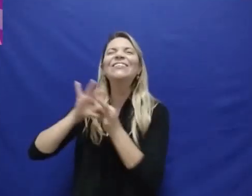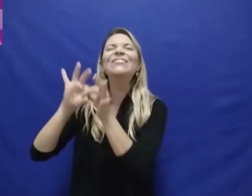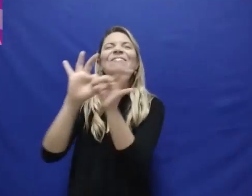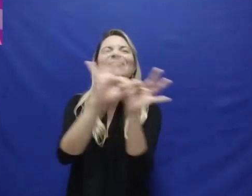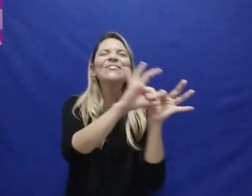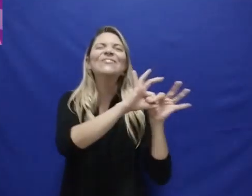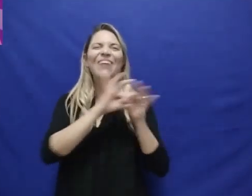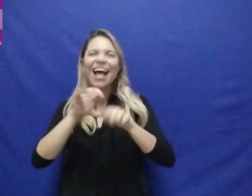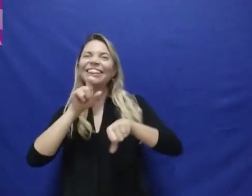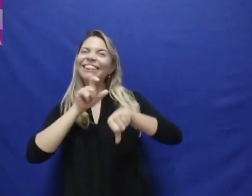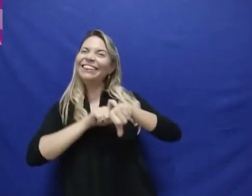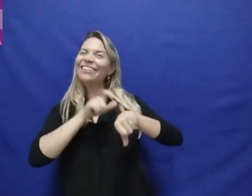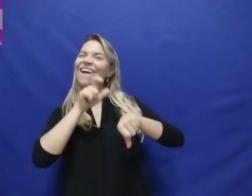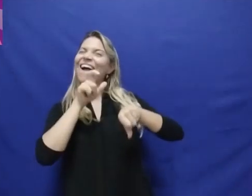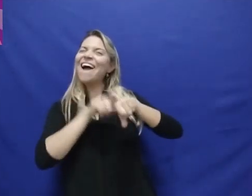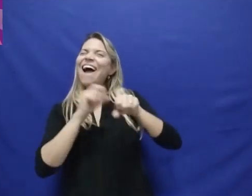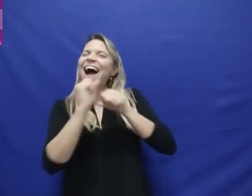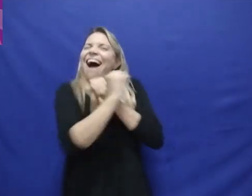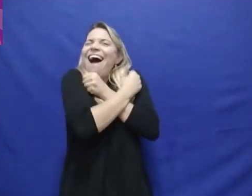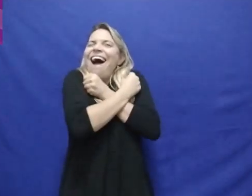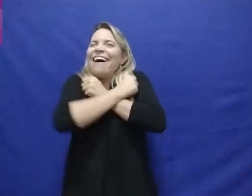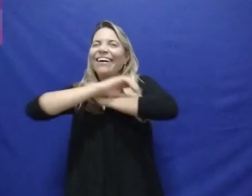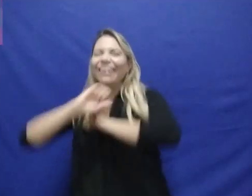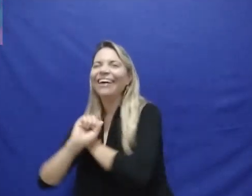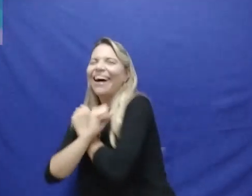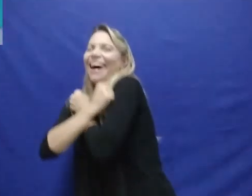De abraçar